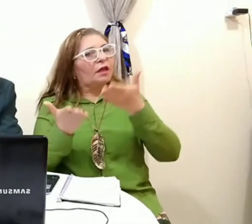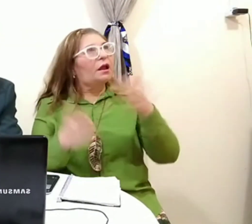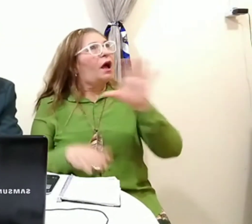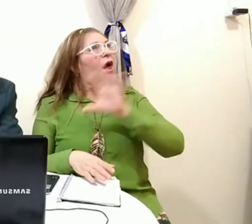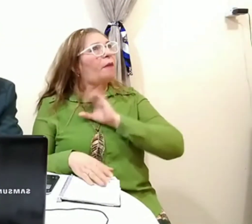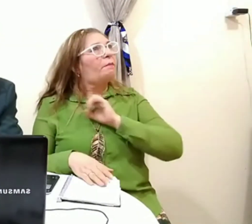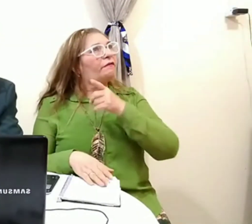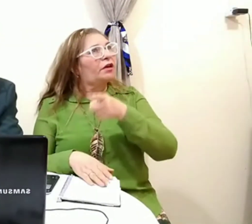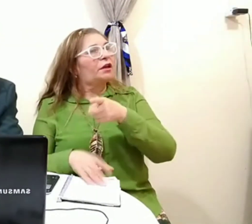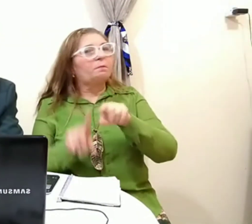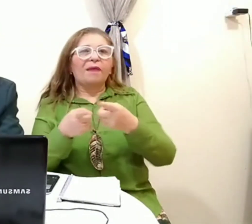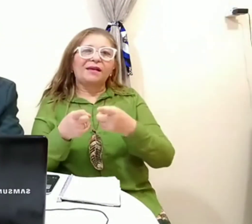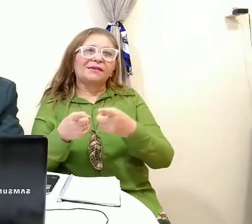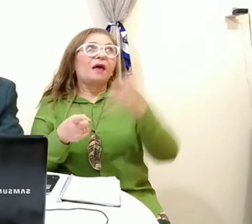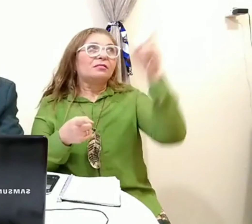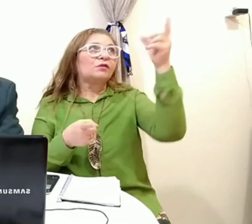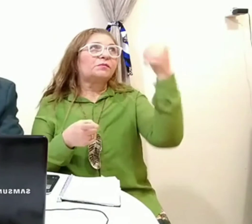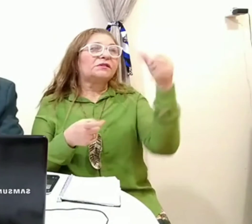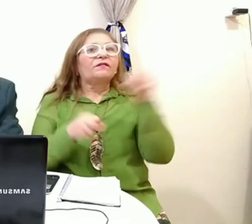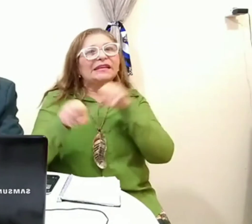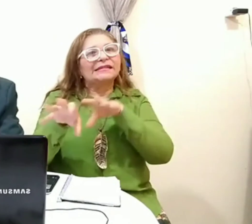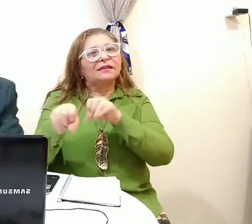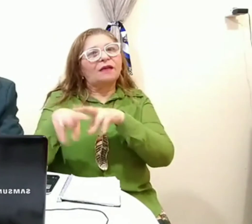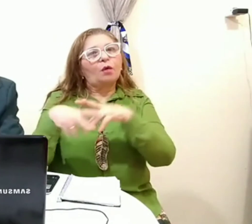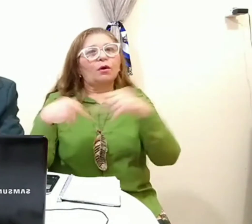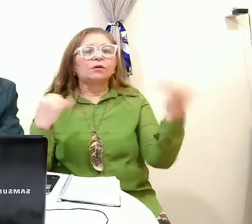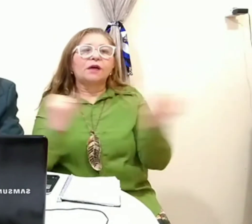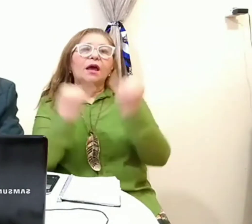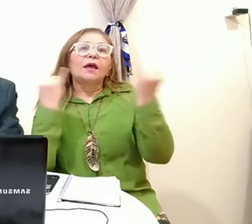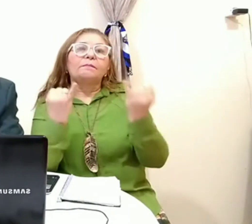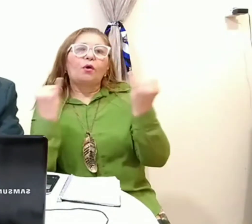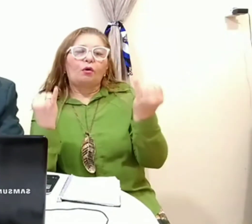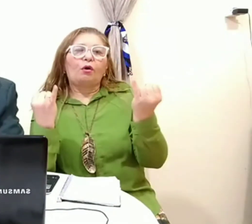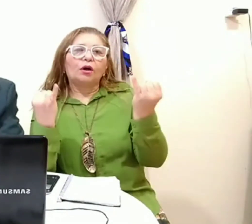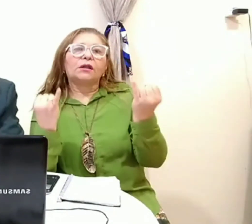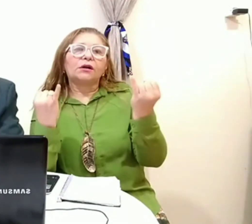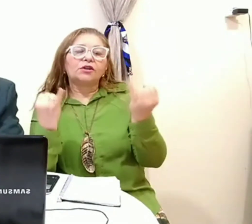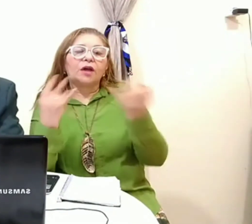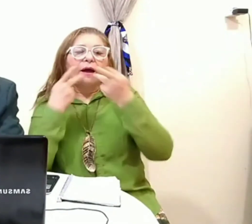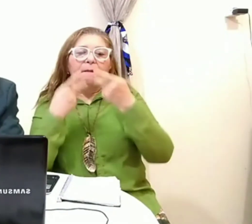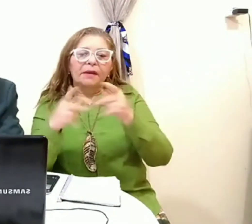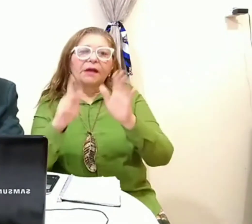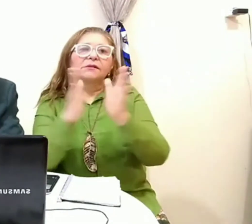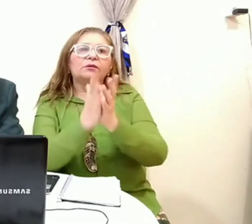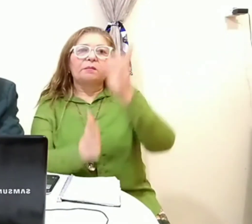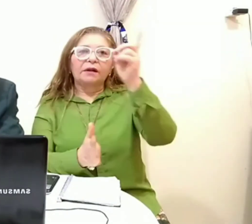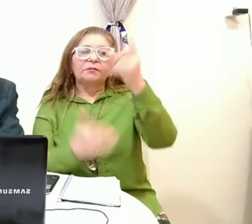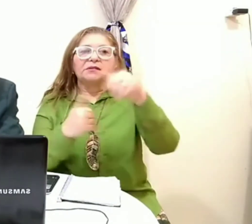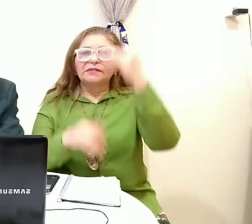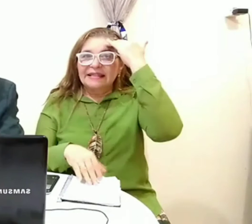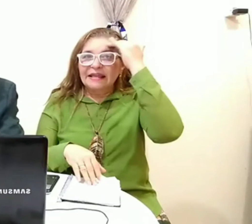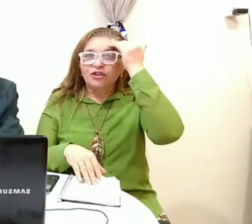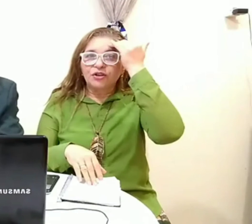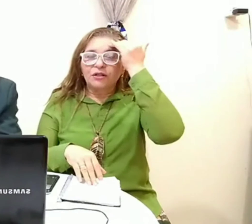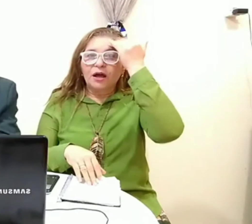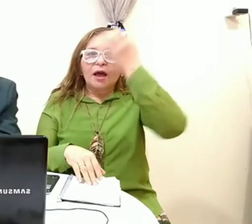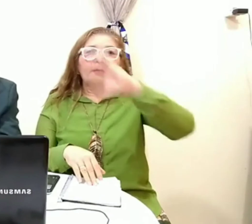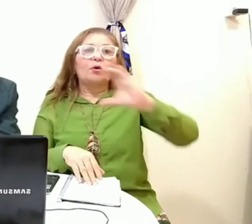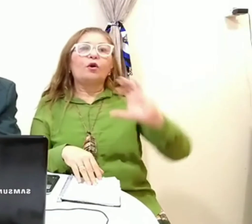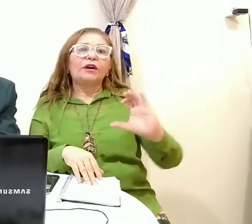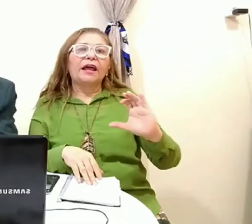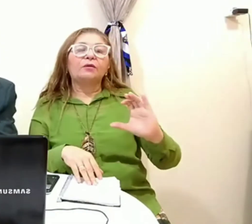à salvação. Mas ele precisava ainda ouvir a pregação da palavra de Deus. Ele era um